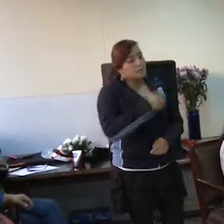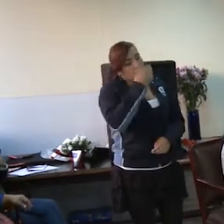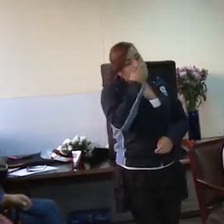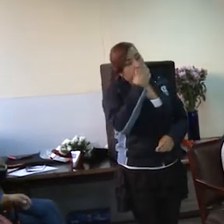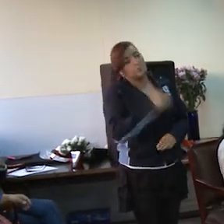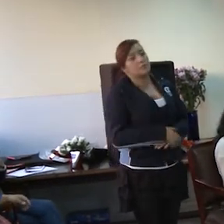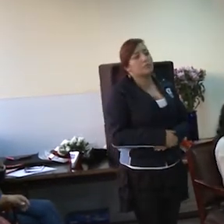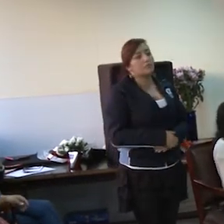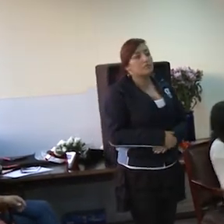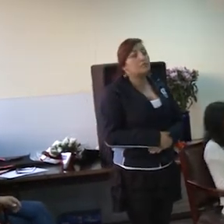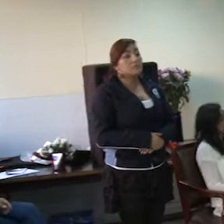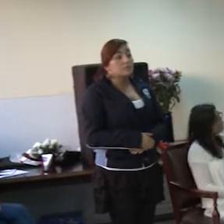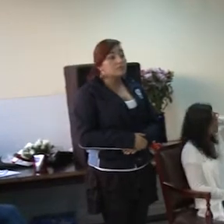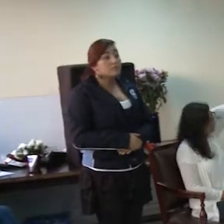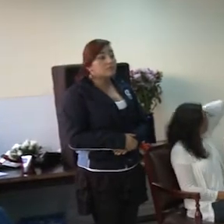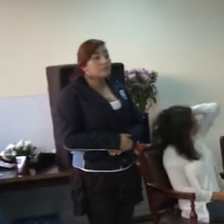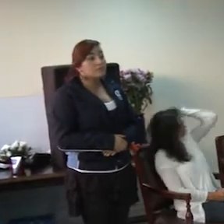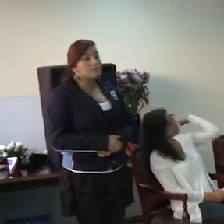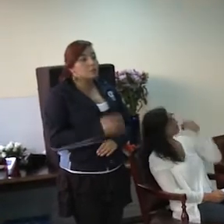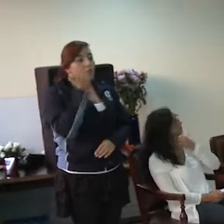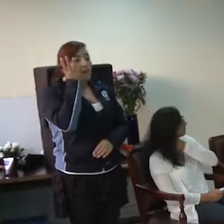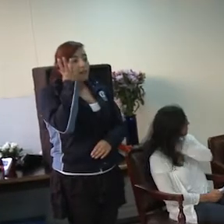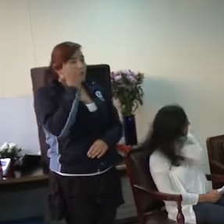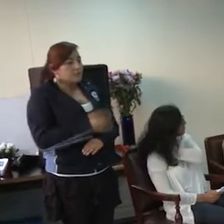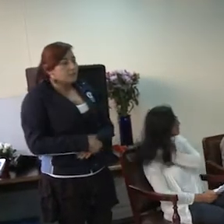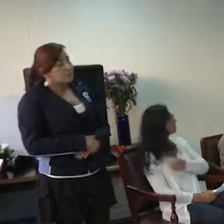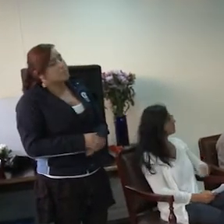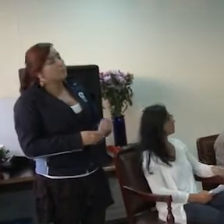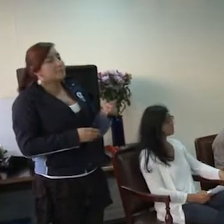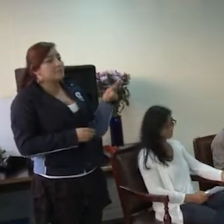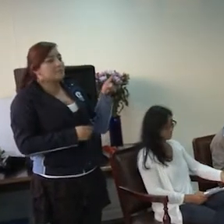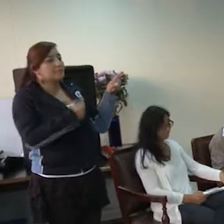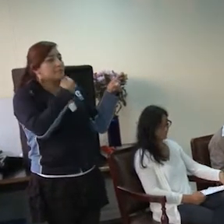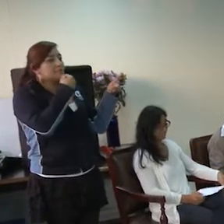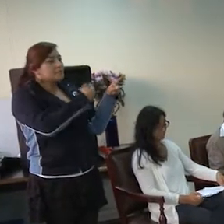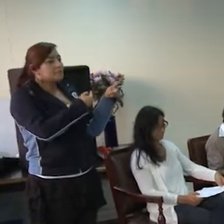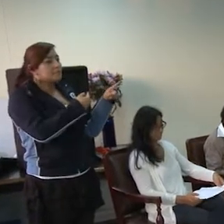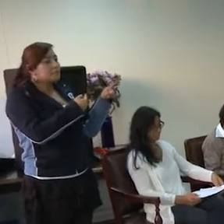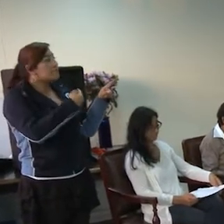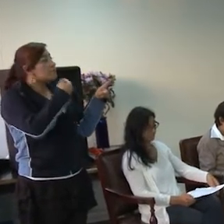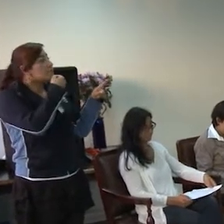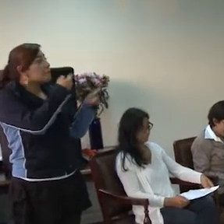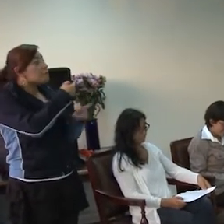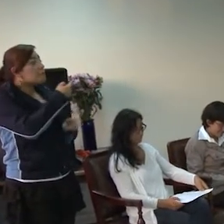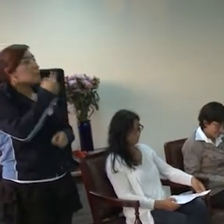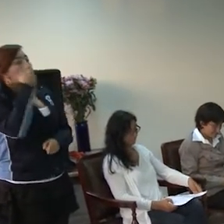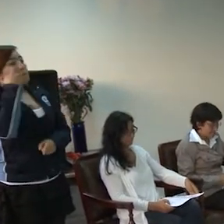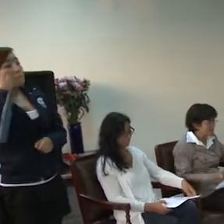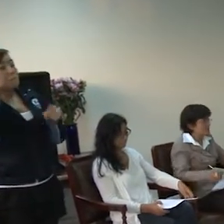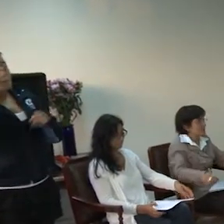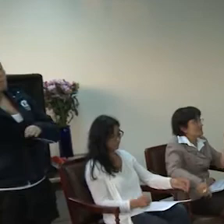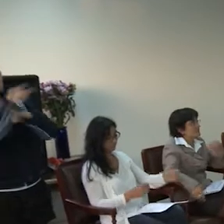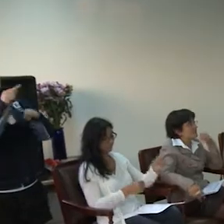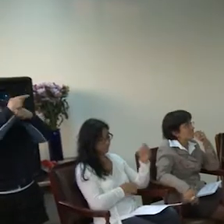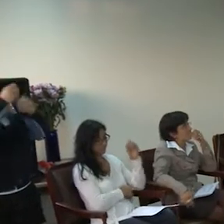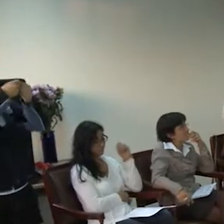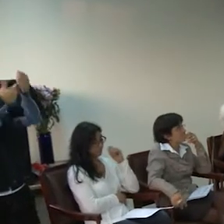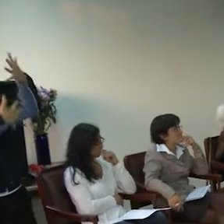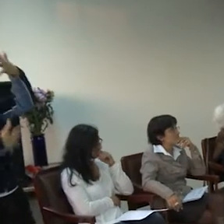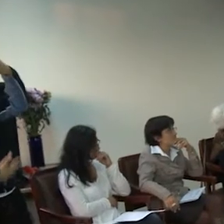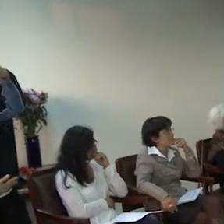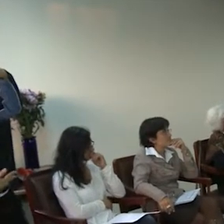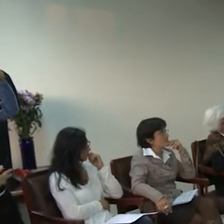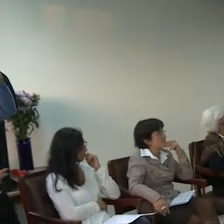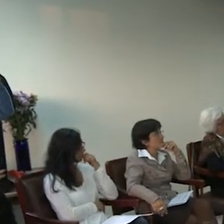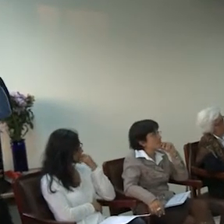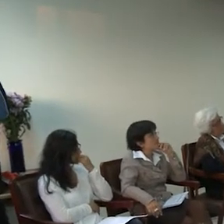Podemos ver que hablar hoy en día de pensamiento crítico abre varios matices. Estamos hablando